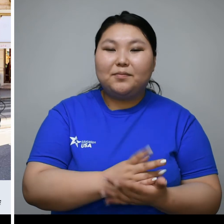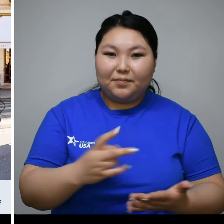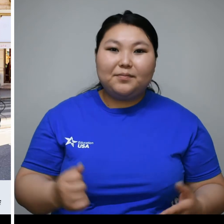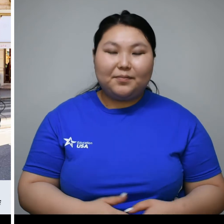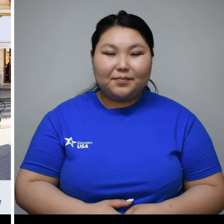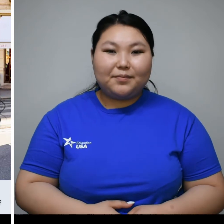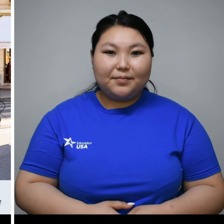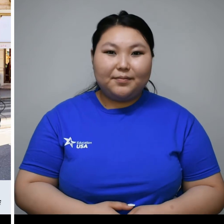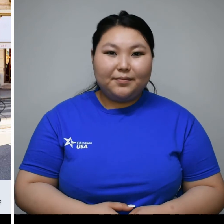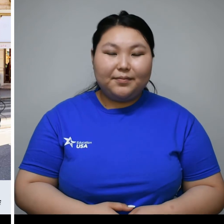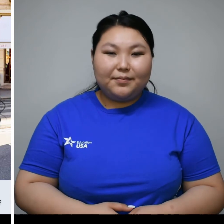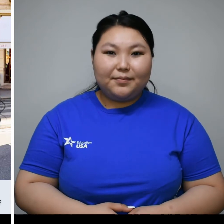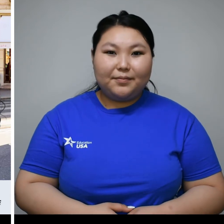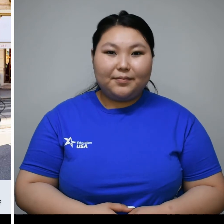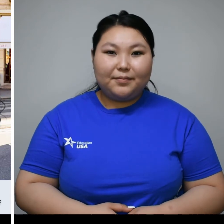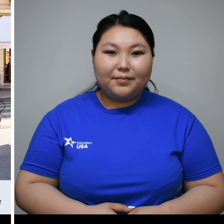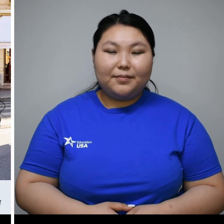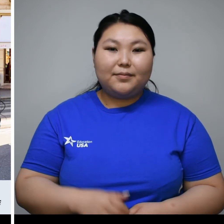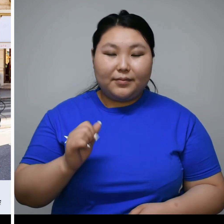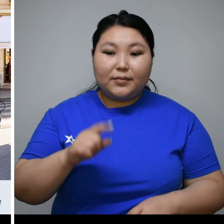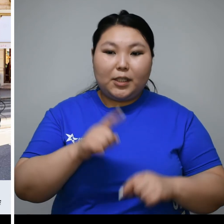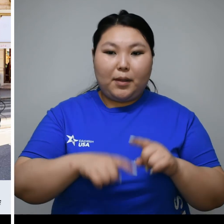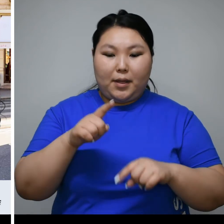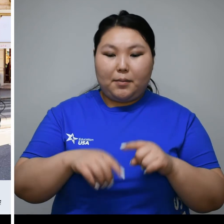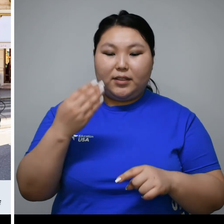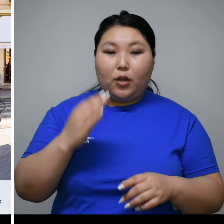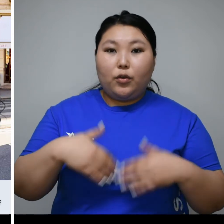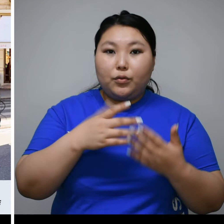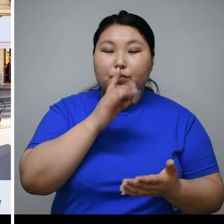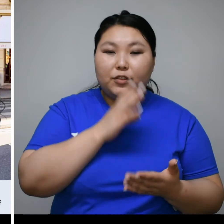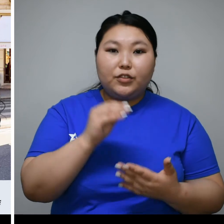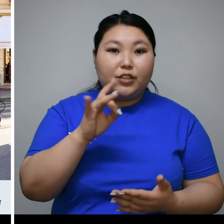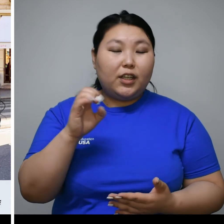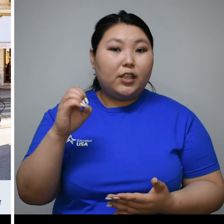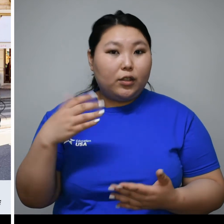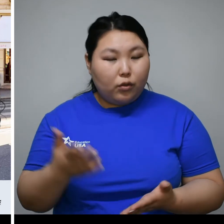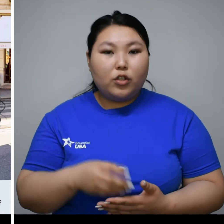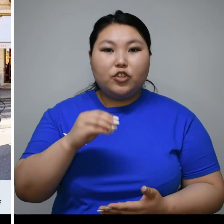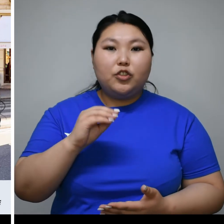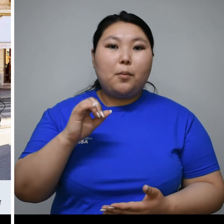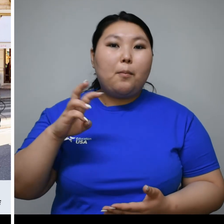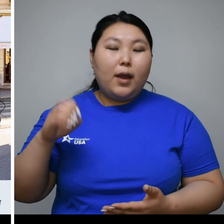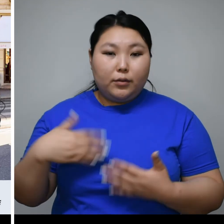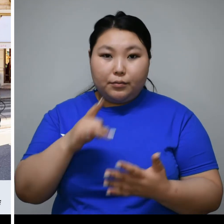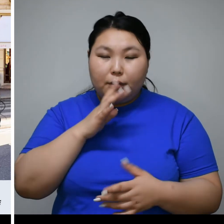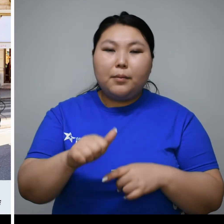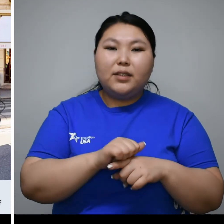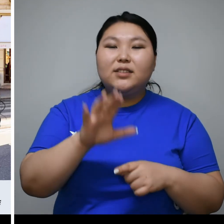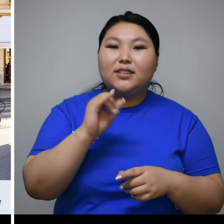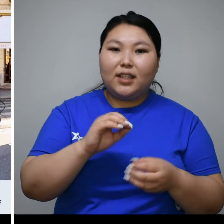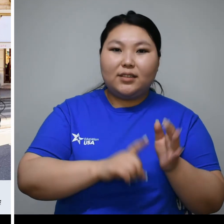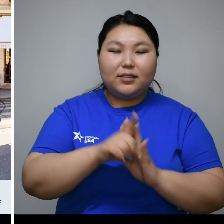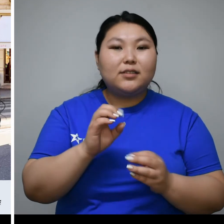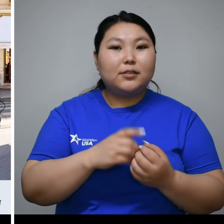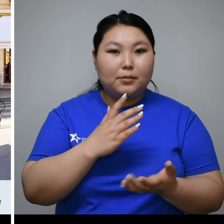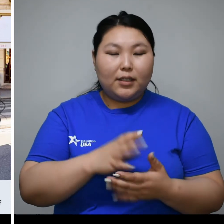явж гинөө. Аа. За одоо тэгээд нөгөө ямар шалгалтуудыг өгөх гэж байна? GR өгөх гэж байна уу? GMAT өгөх гэж байна уу? Тэгээд бэлтгэлээ